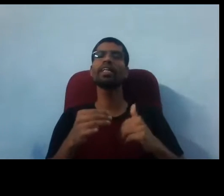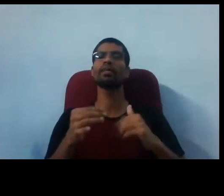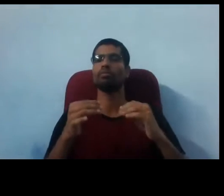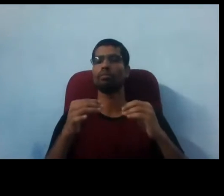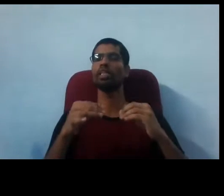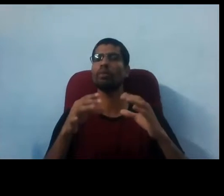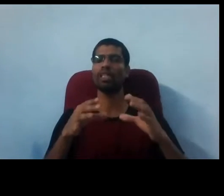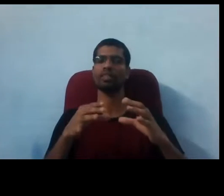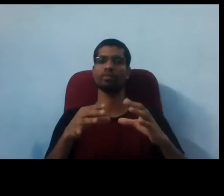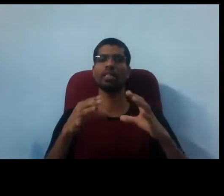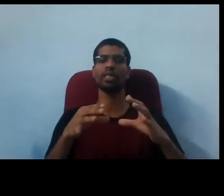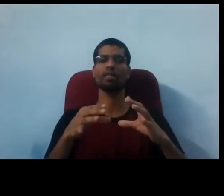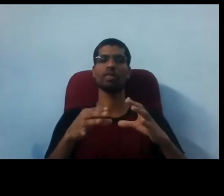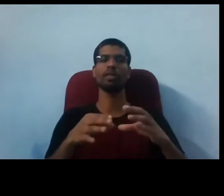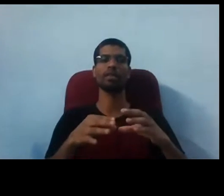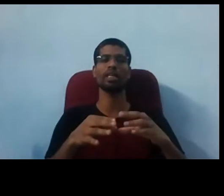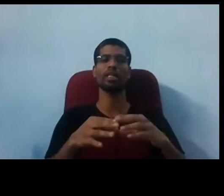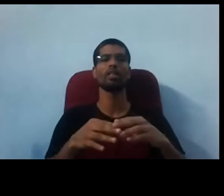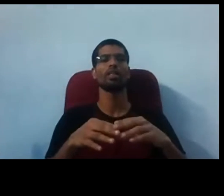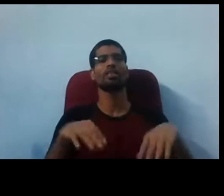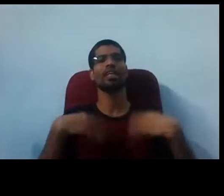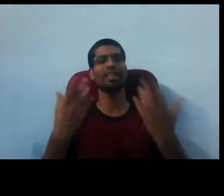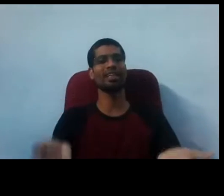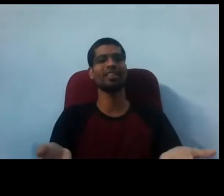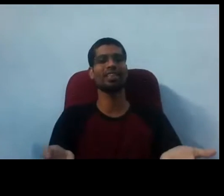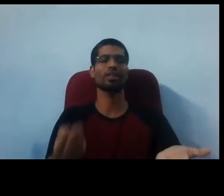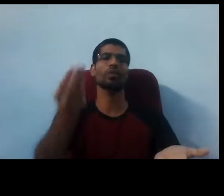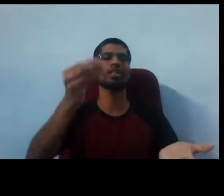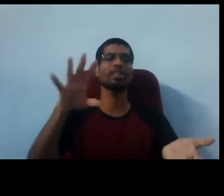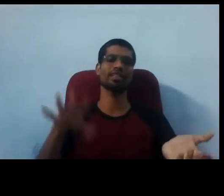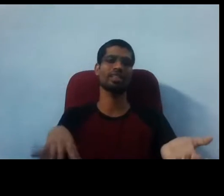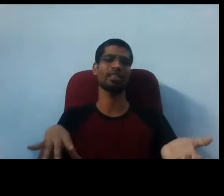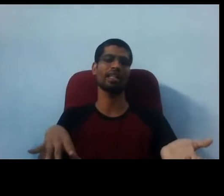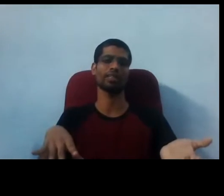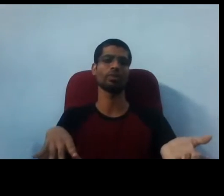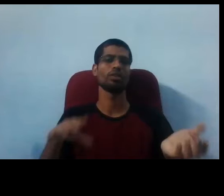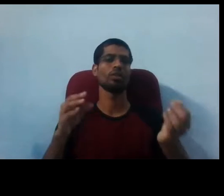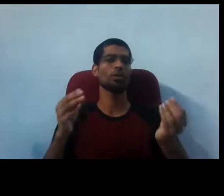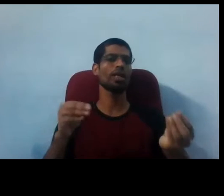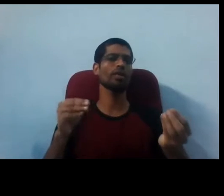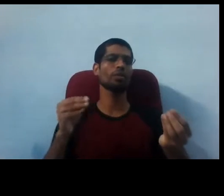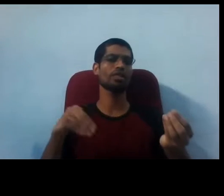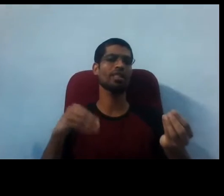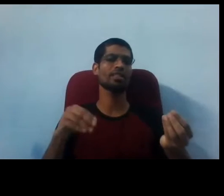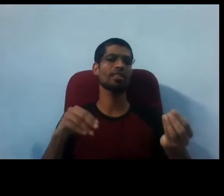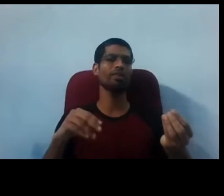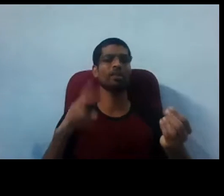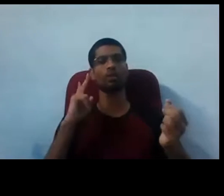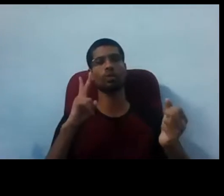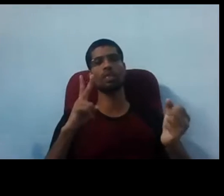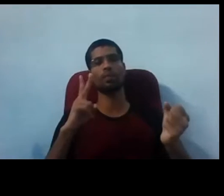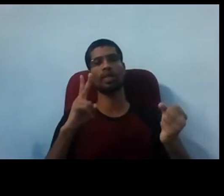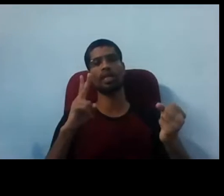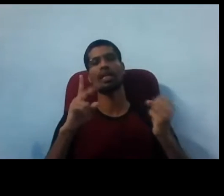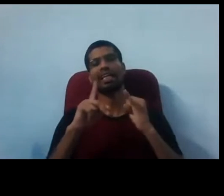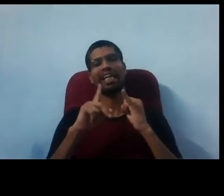है, मीडियम रिएक्शन। मीडियम रिएक्शन मतलब क्या है, ज्यादा रिएक्शन नहीं करता, थोड़ा सा रिएक्शन करने लायक, थोड़ा सा रिएक्शन करने वाले हम